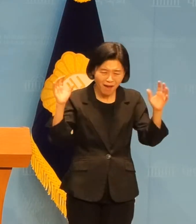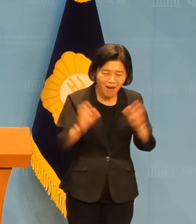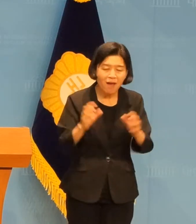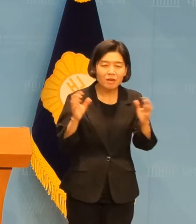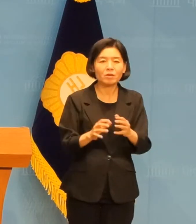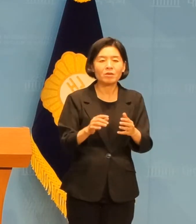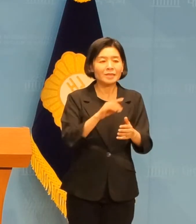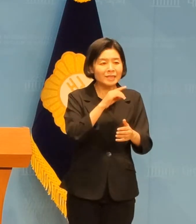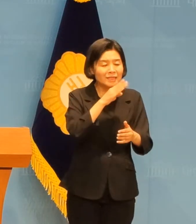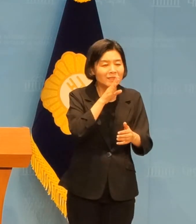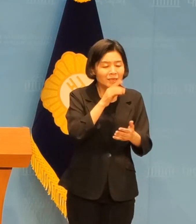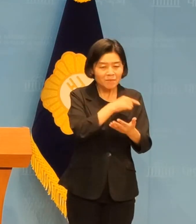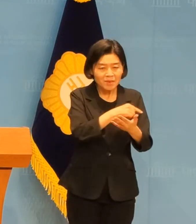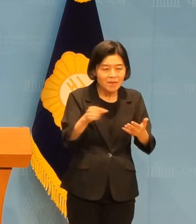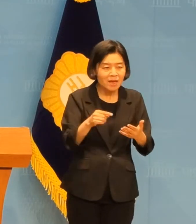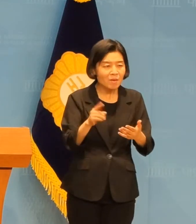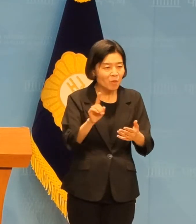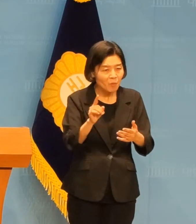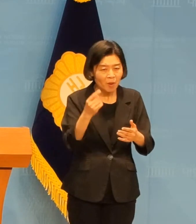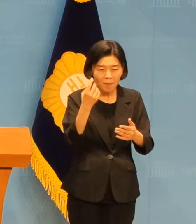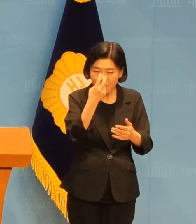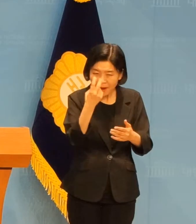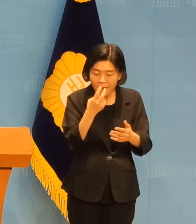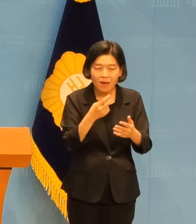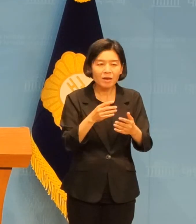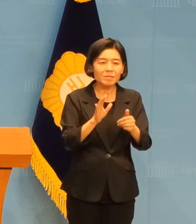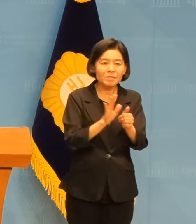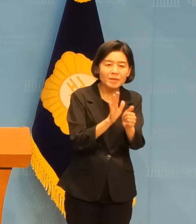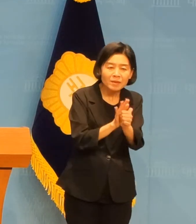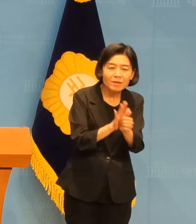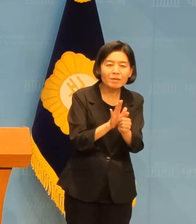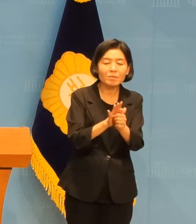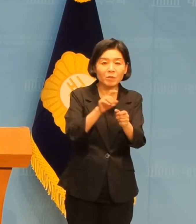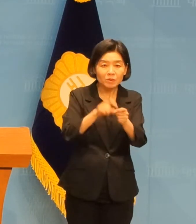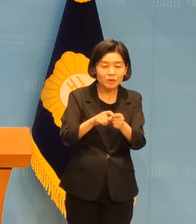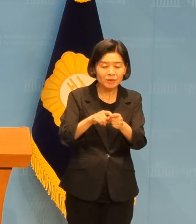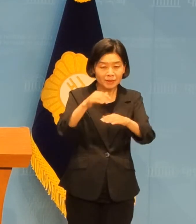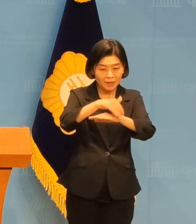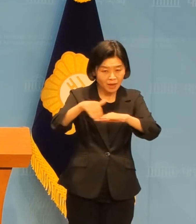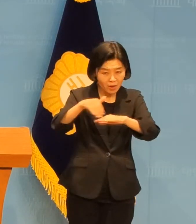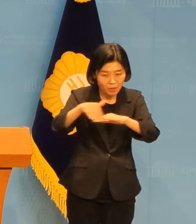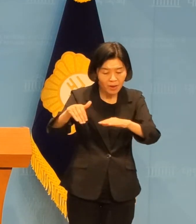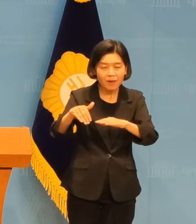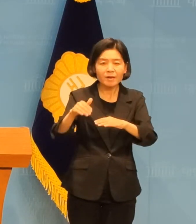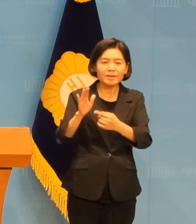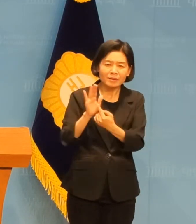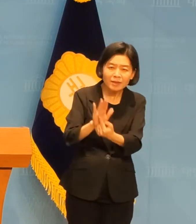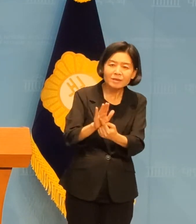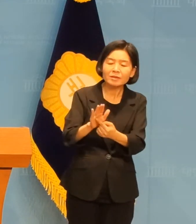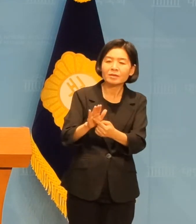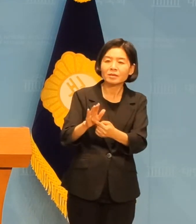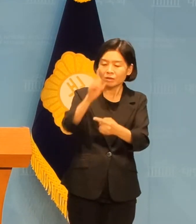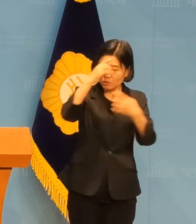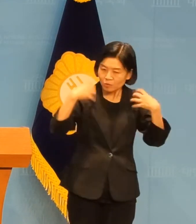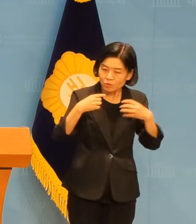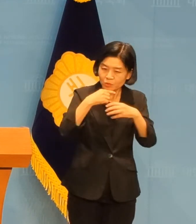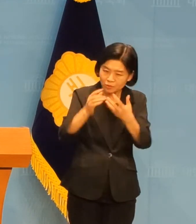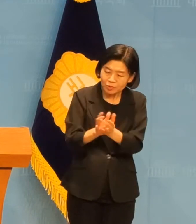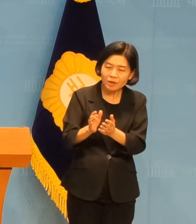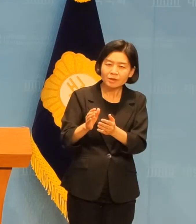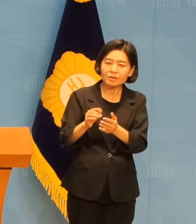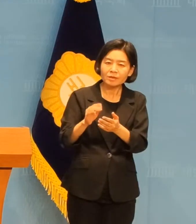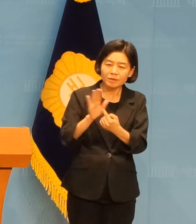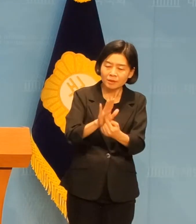피해 실태 파악과 피해자들을 돕기 위한 구체적 대책을 제시하기를 정부 여당에